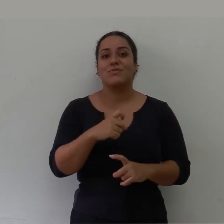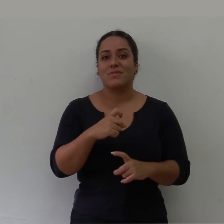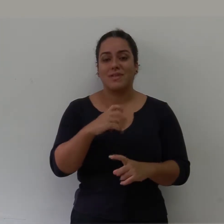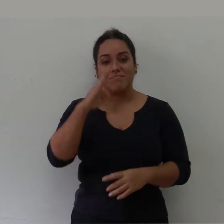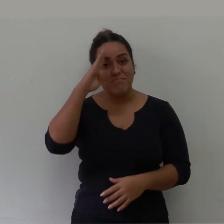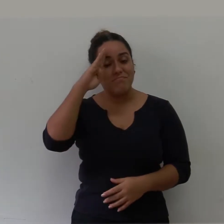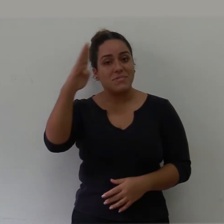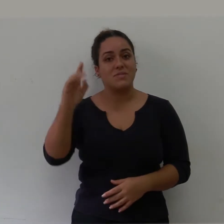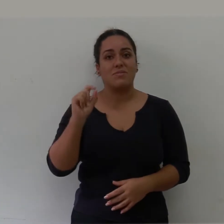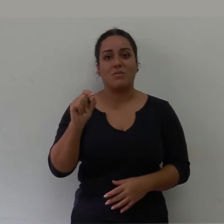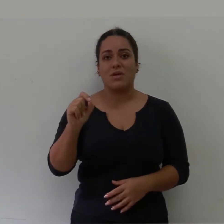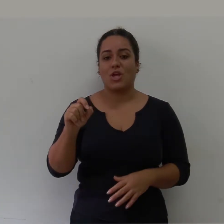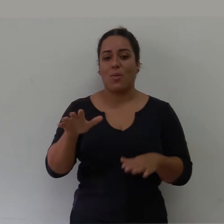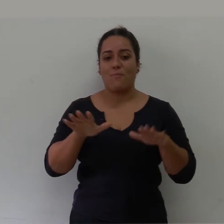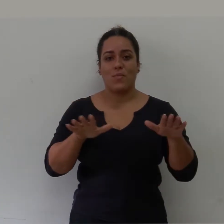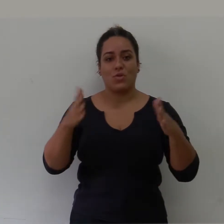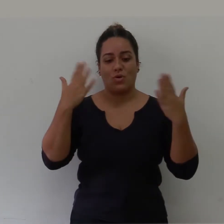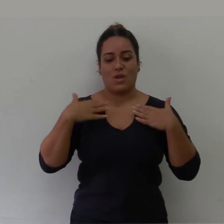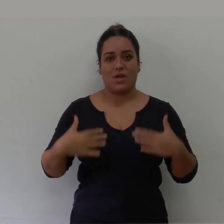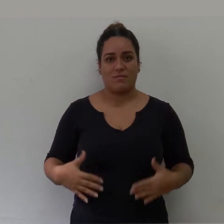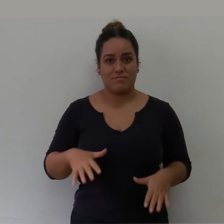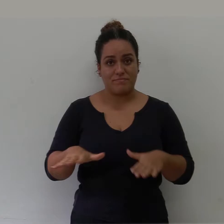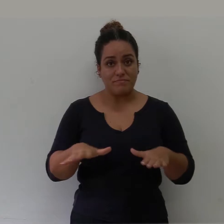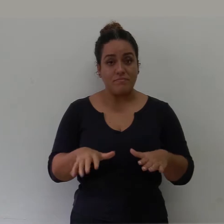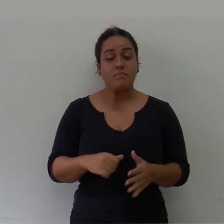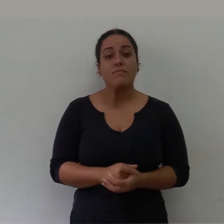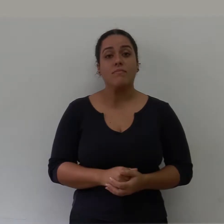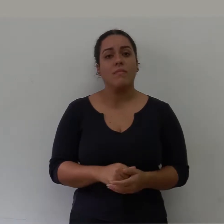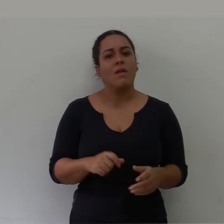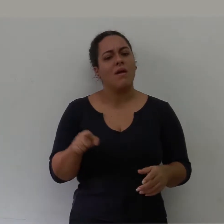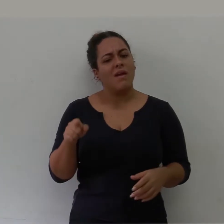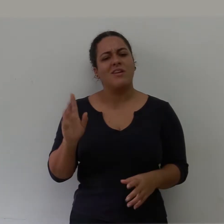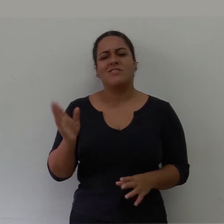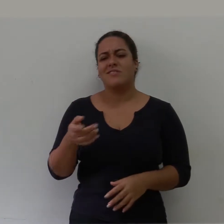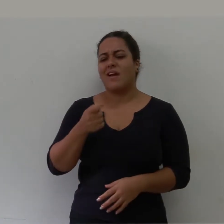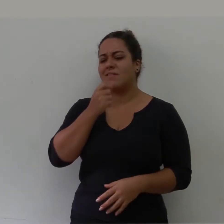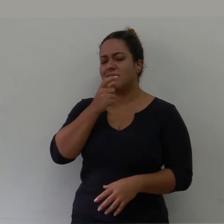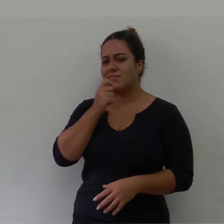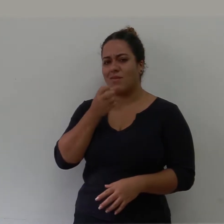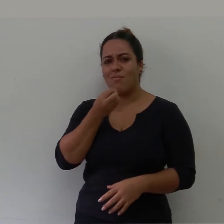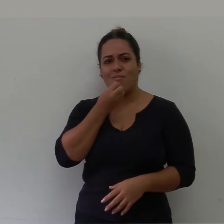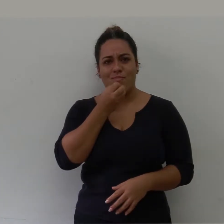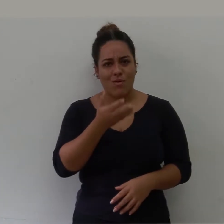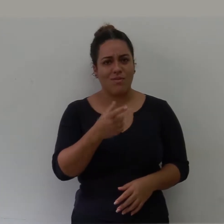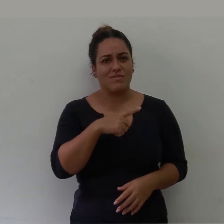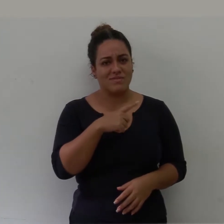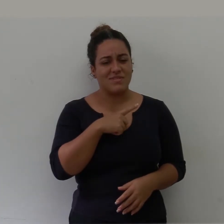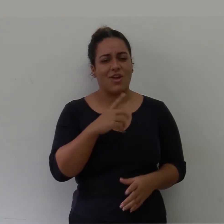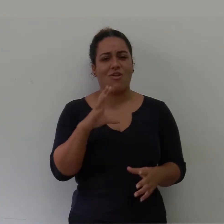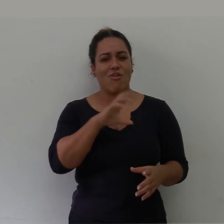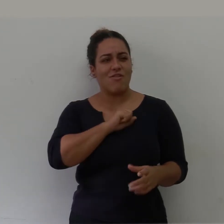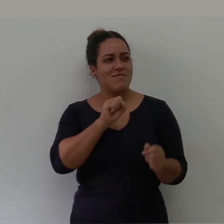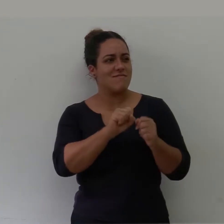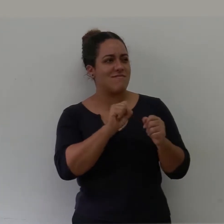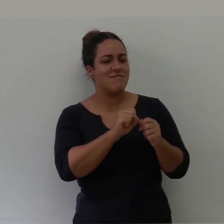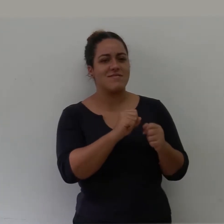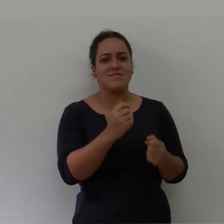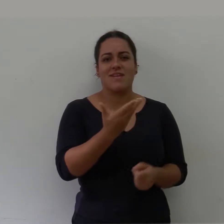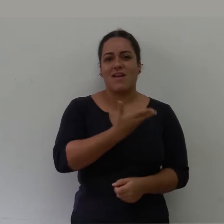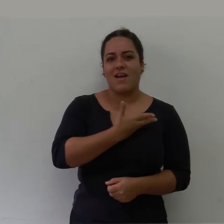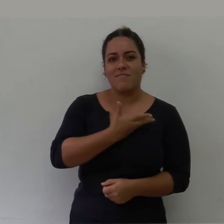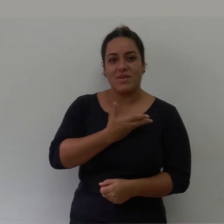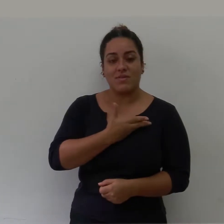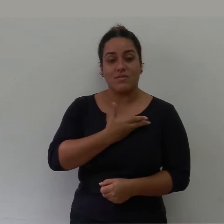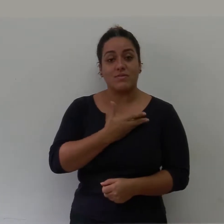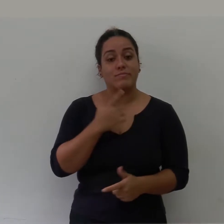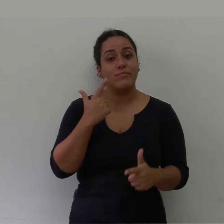são principalmente motoras. Bem-humorado, desde pequeno teve facilidade de fazer amigos. O entrave